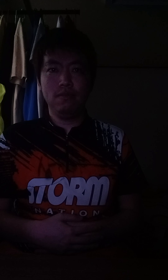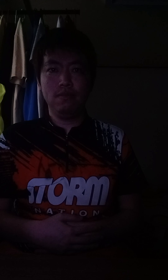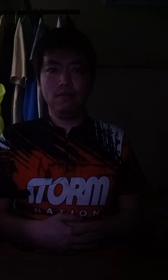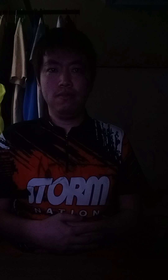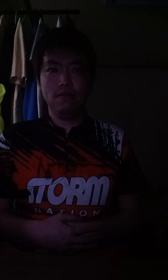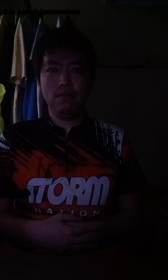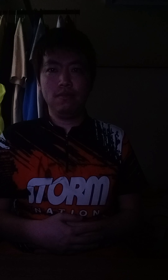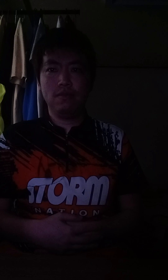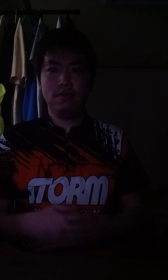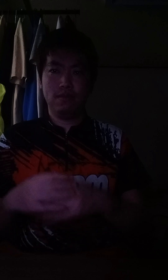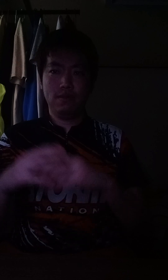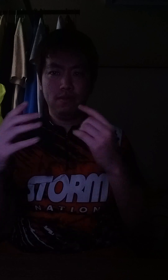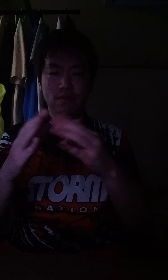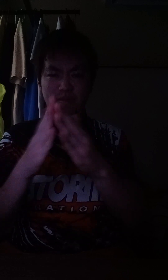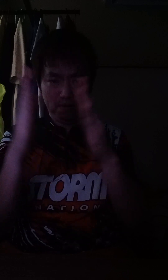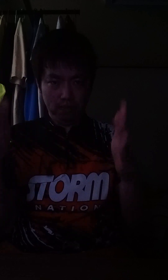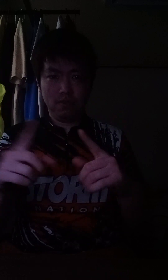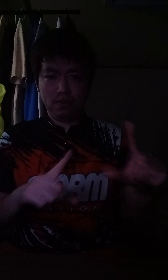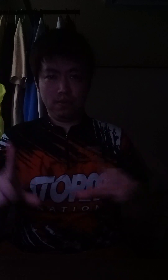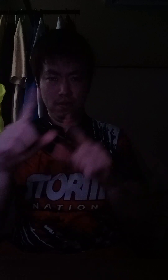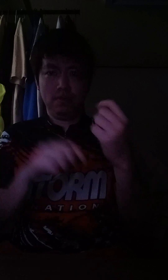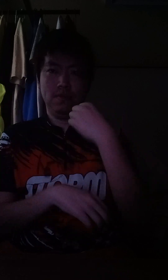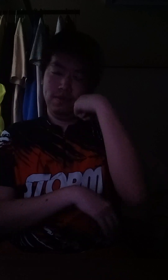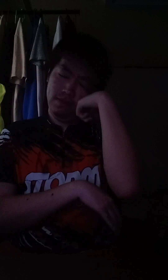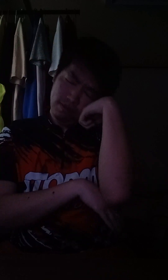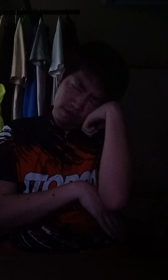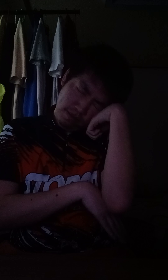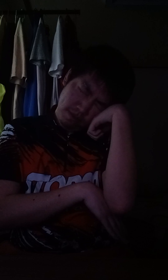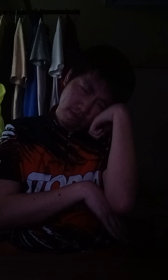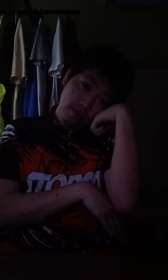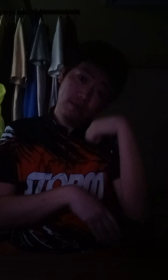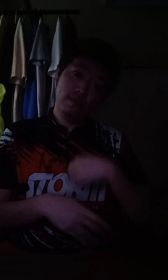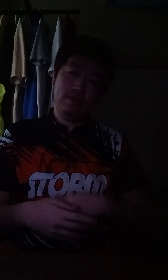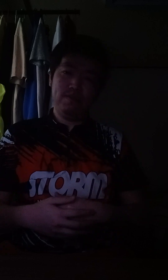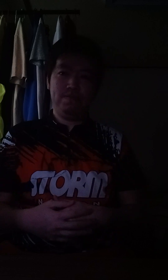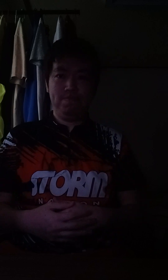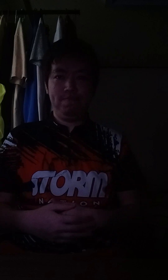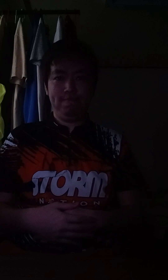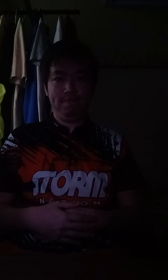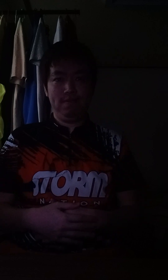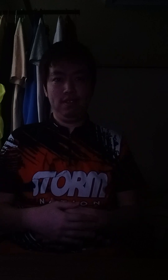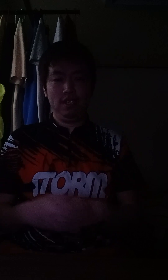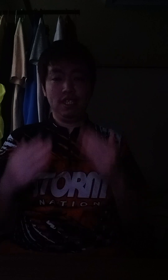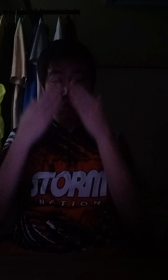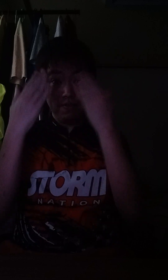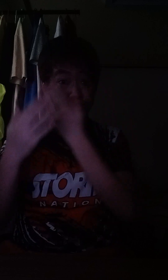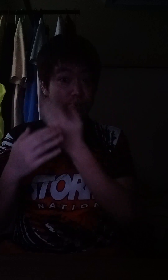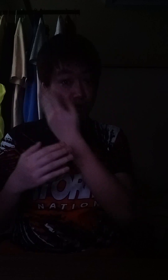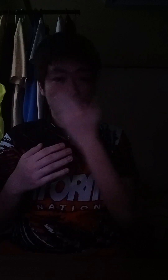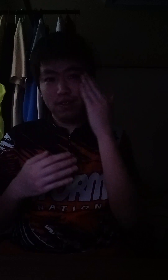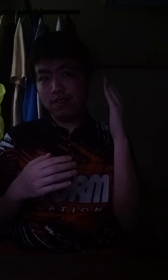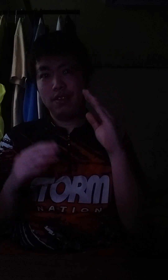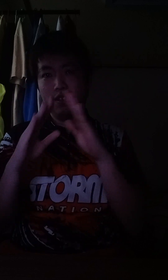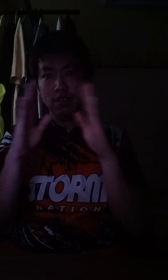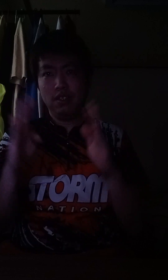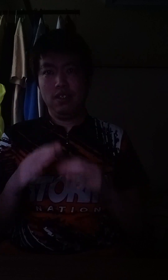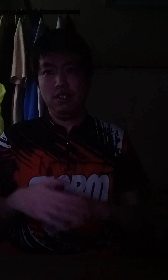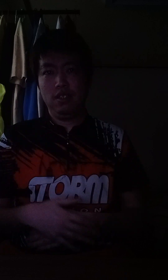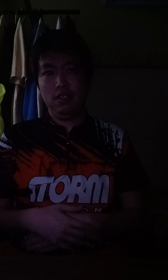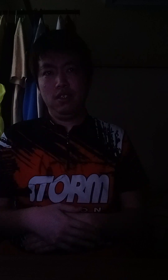가자. 승현이의 긴 하루도 끝나고 이제 잠자리에 들 시간. 크림 갖고 왔어? 네. 이리